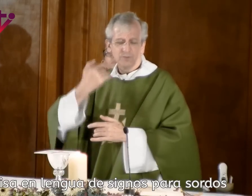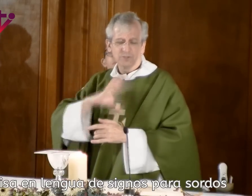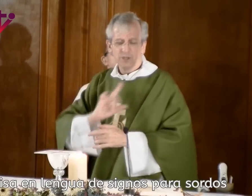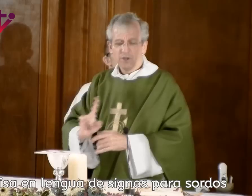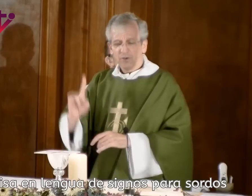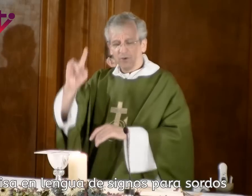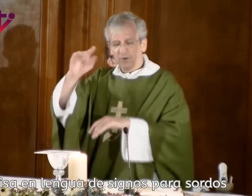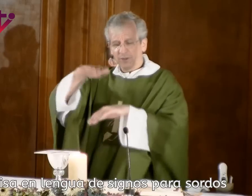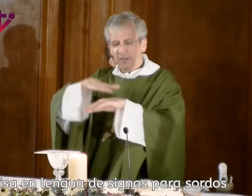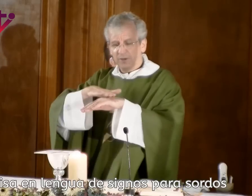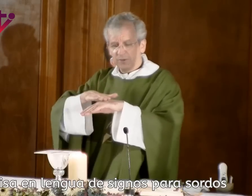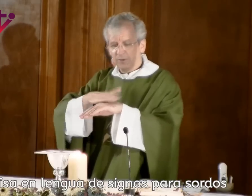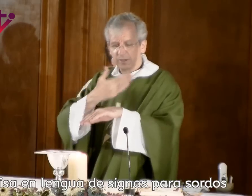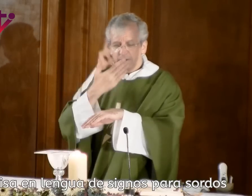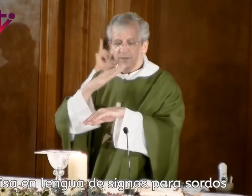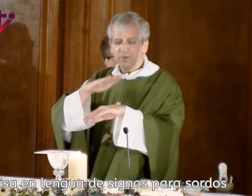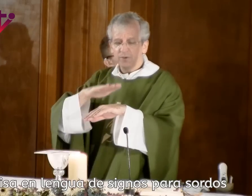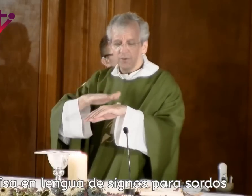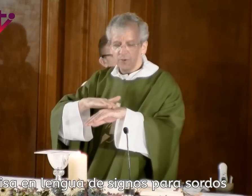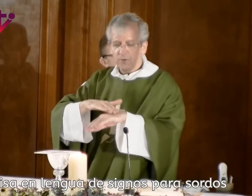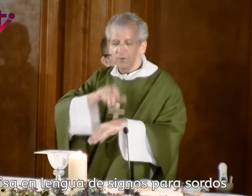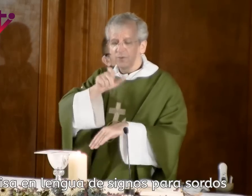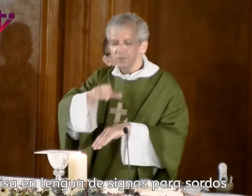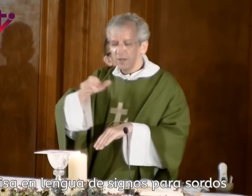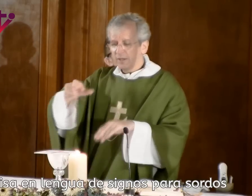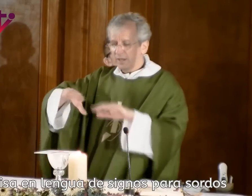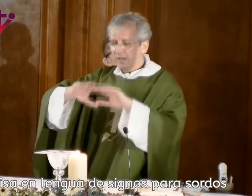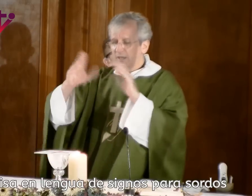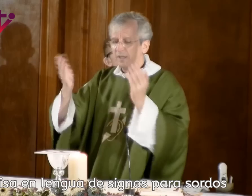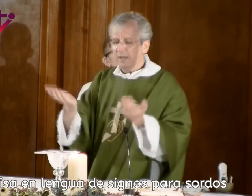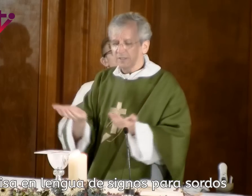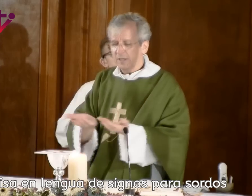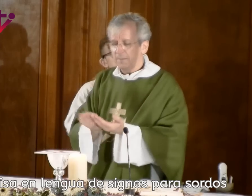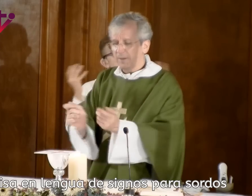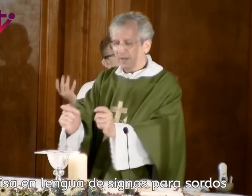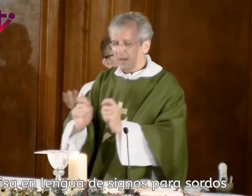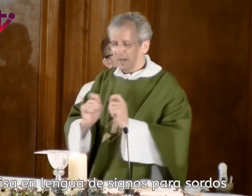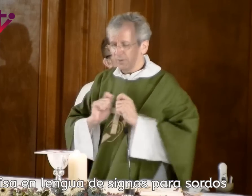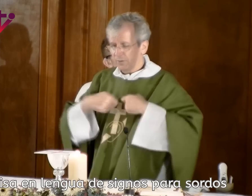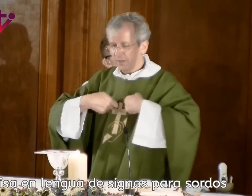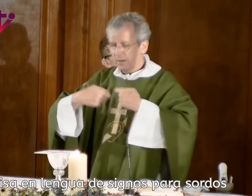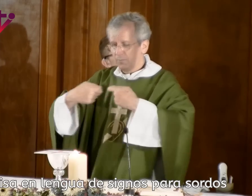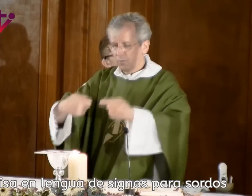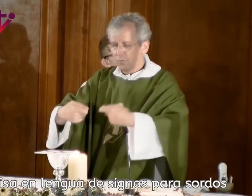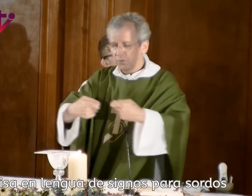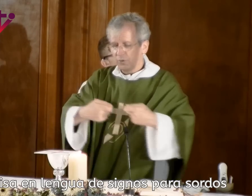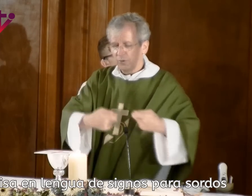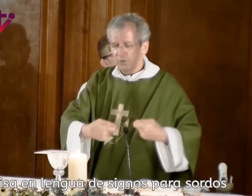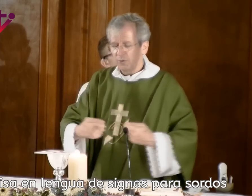nosotros. Cordero de Dios, que quitas el pecado del